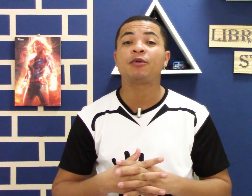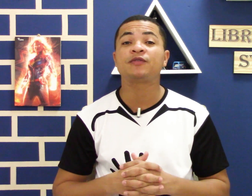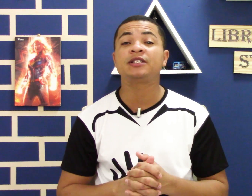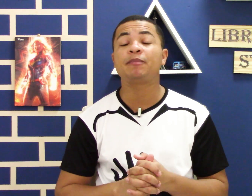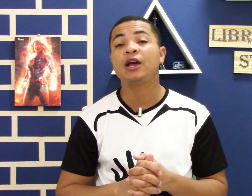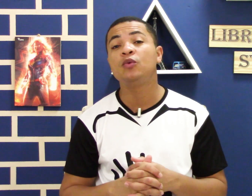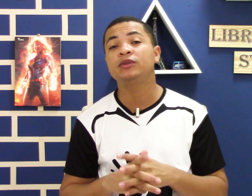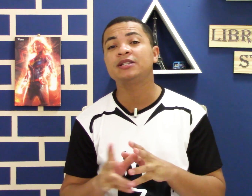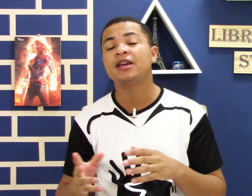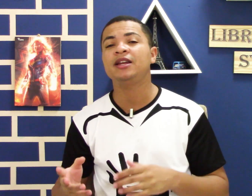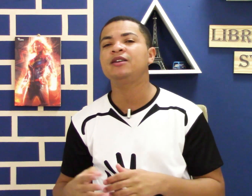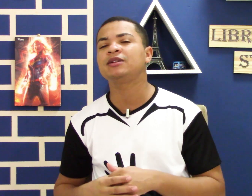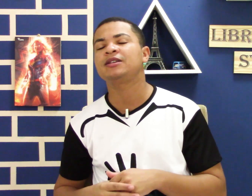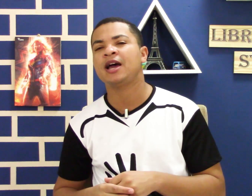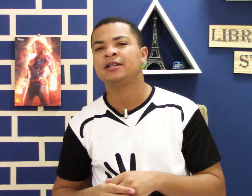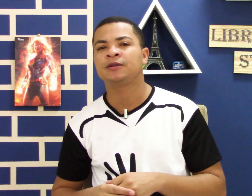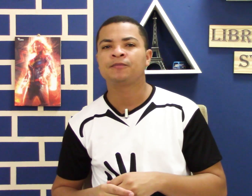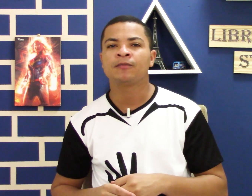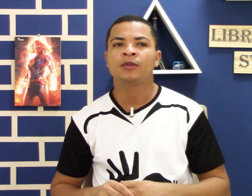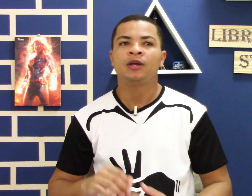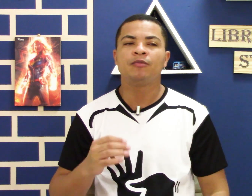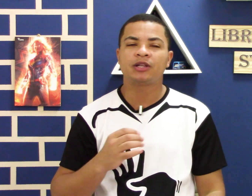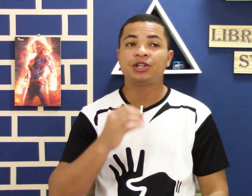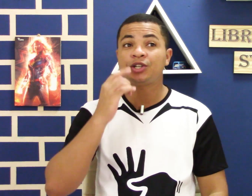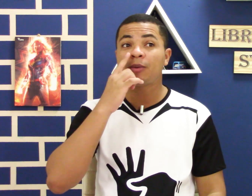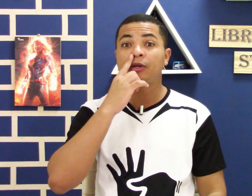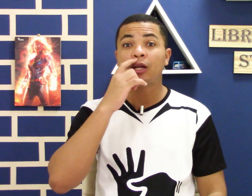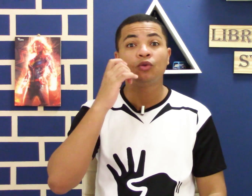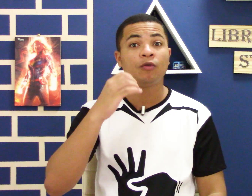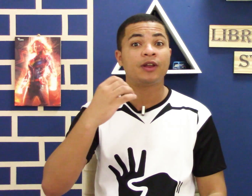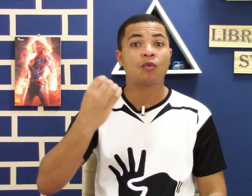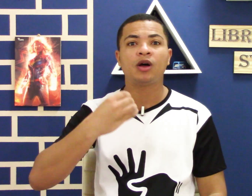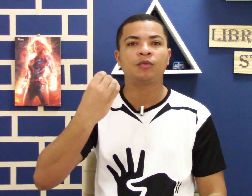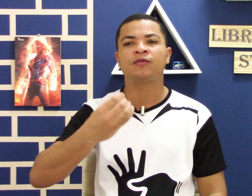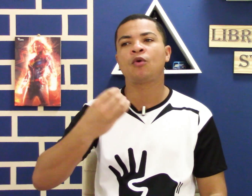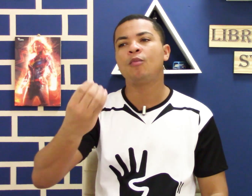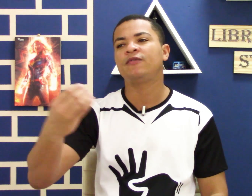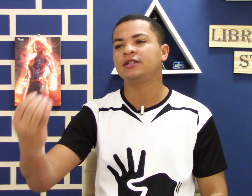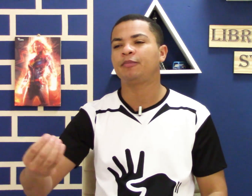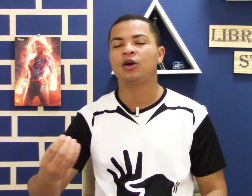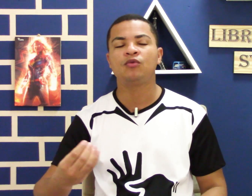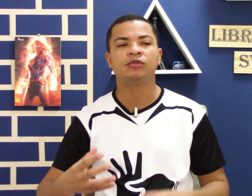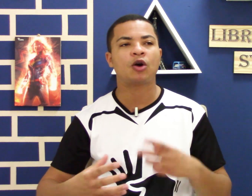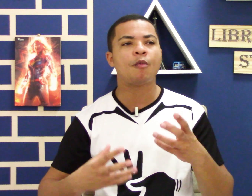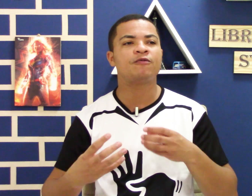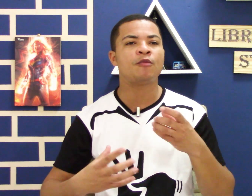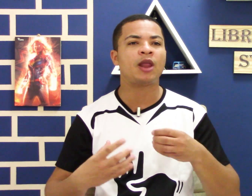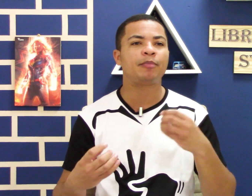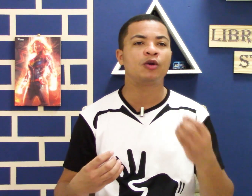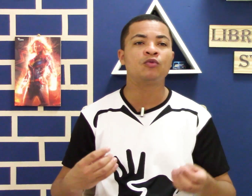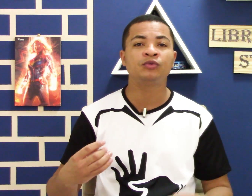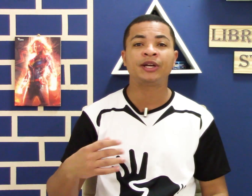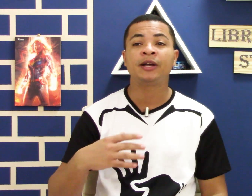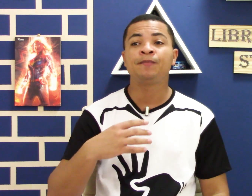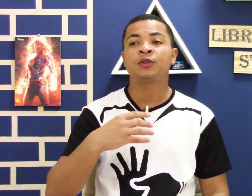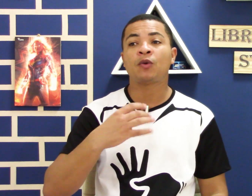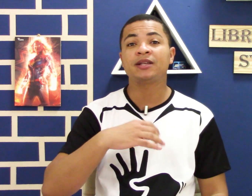fazer perguntas em língua de sinais. E muita gente tem muita dúvida como fazer pergunta, como formular pergunta, quais